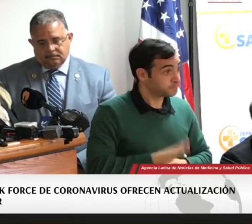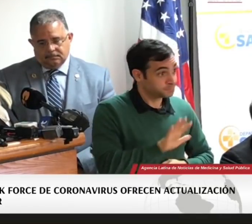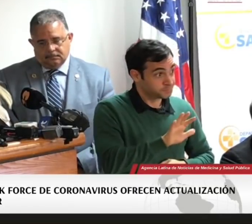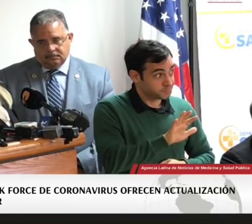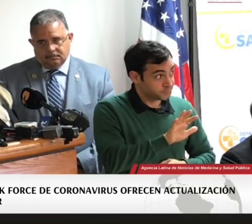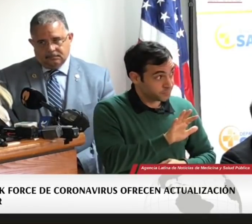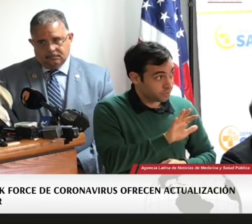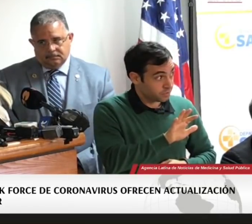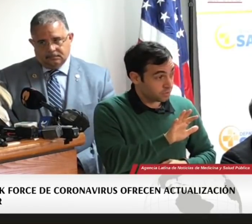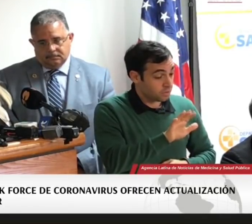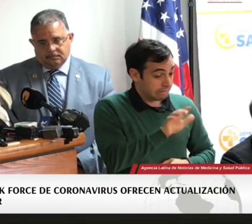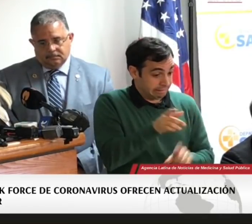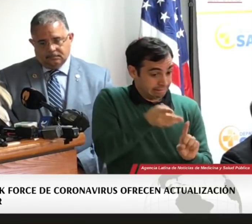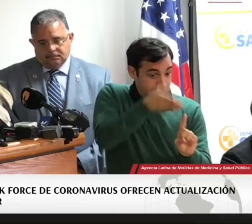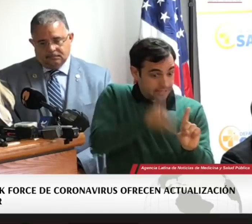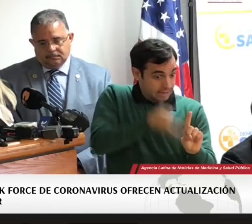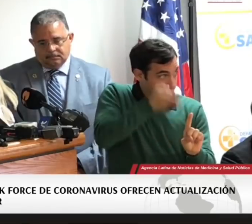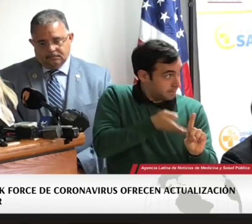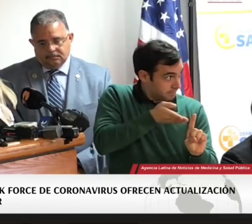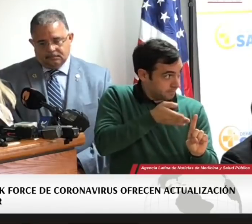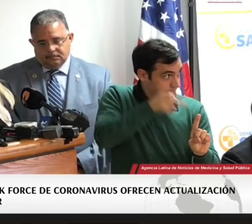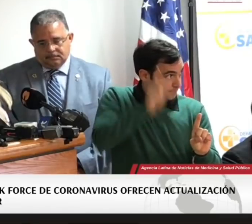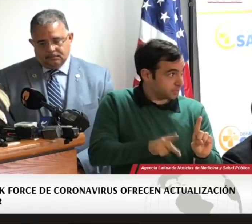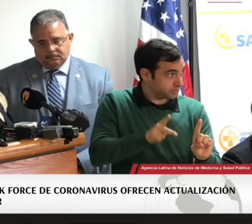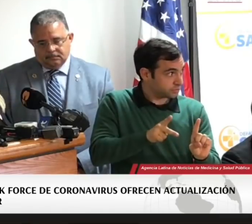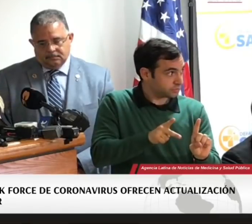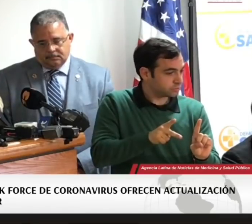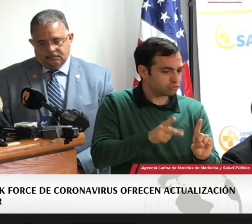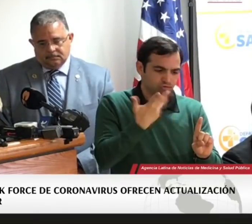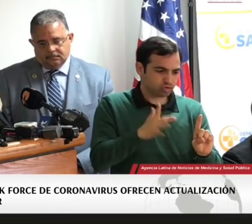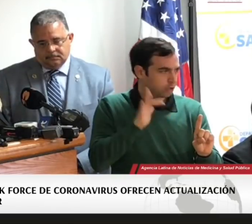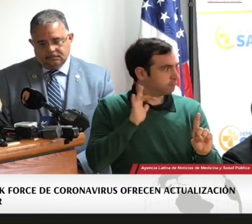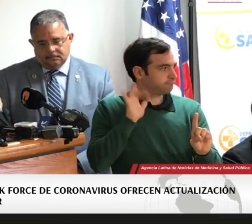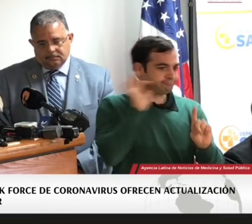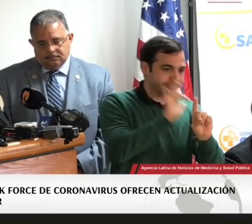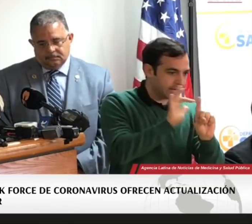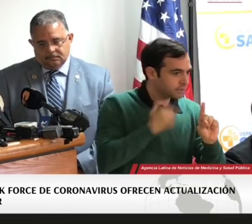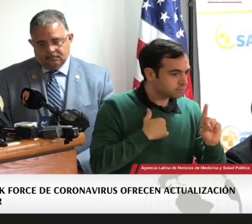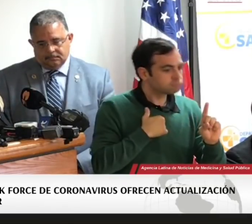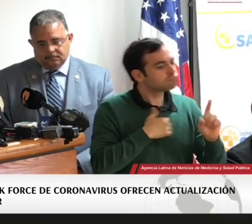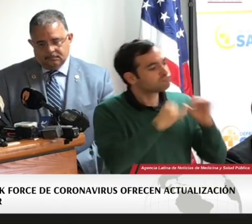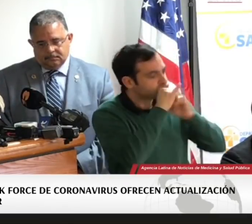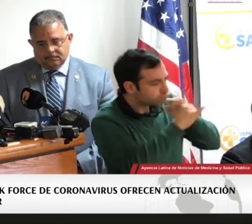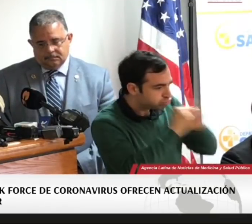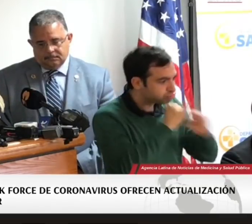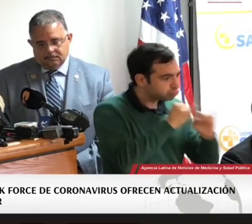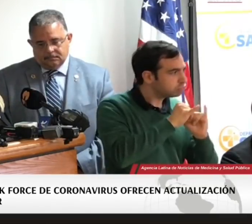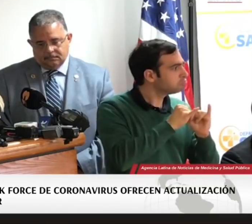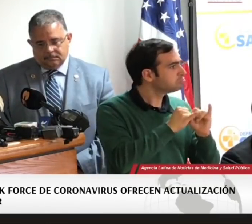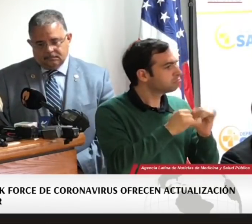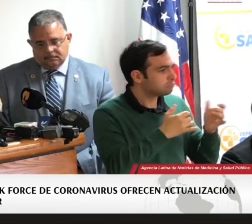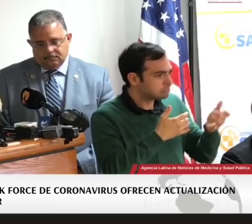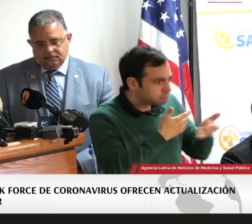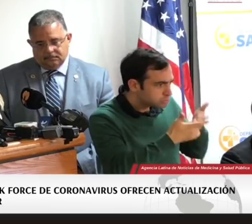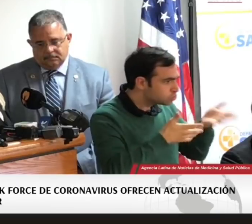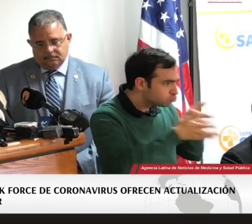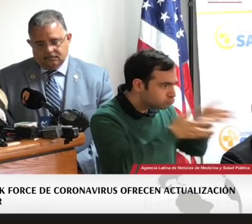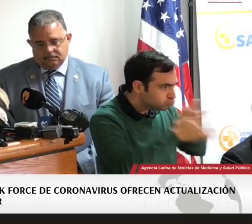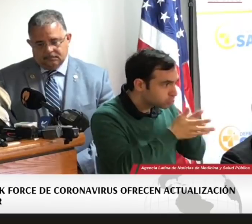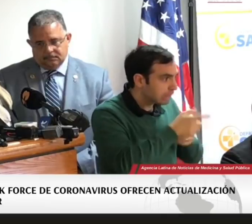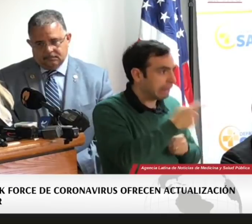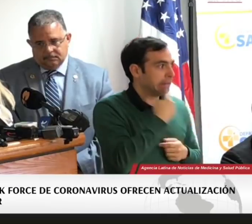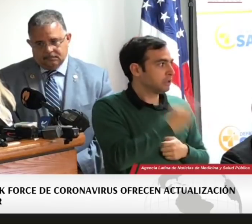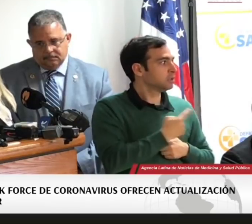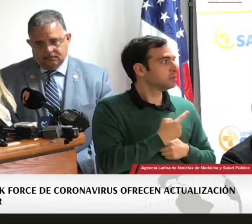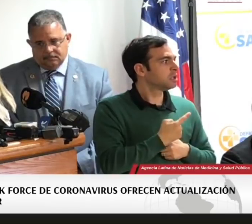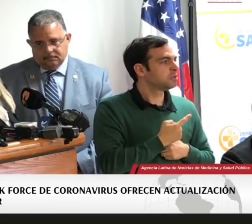persona, el caso índice, ya se contactó, lo entrevistamos varias veces y él alega que el contacto que tuvo fue